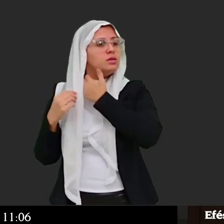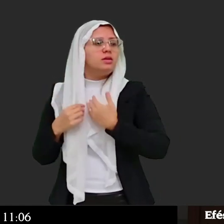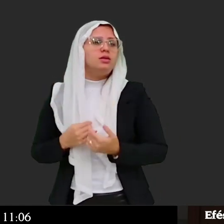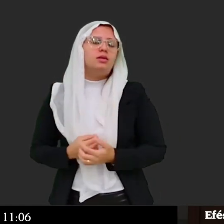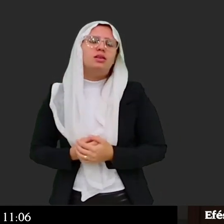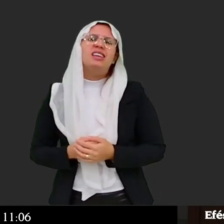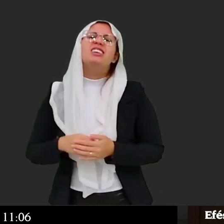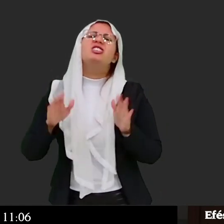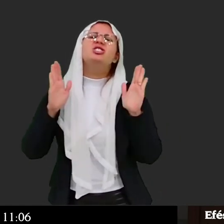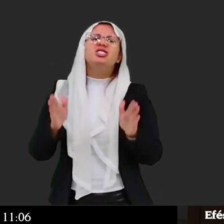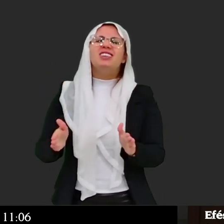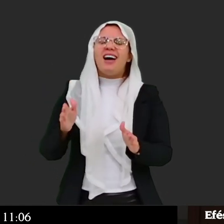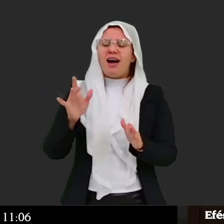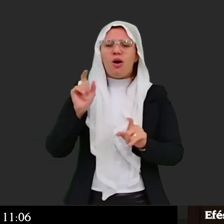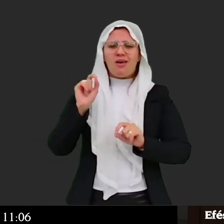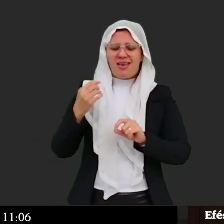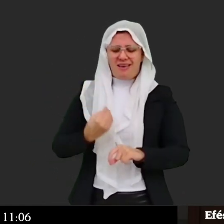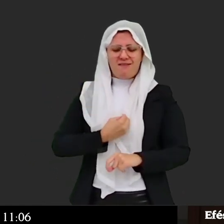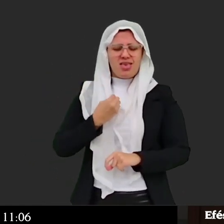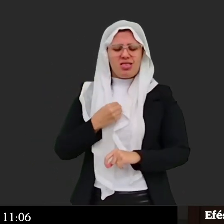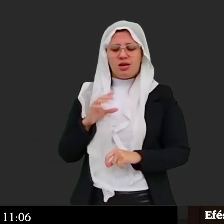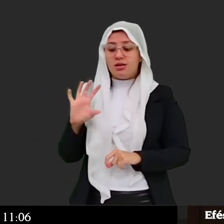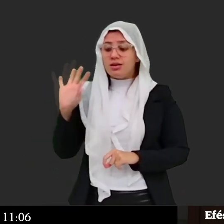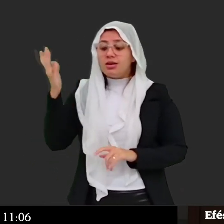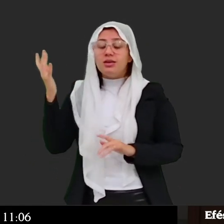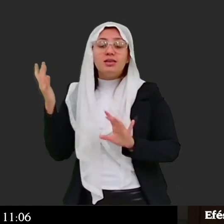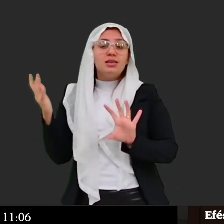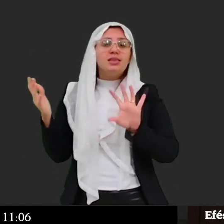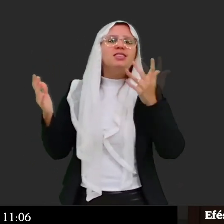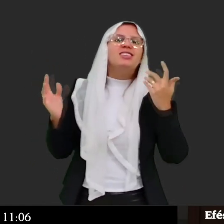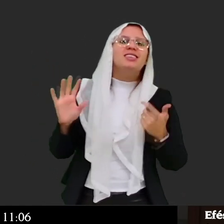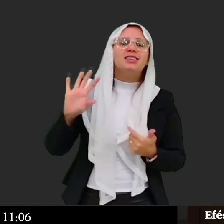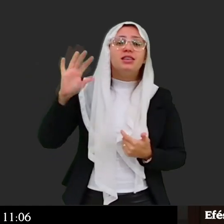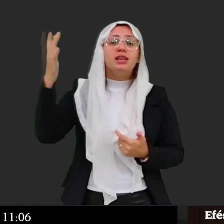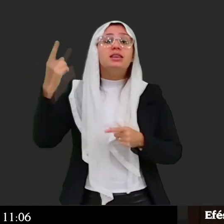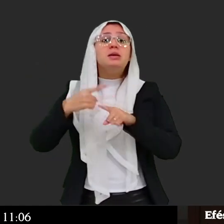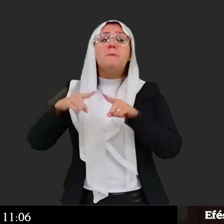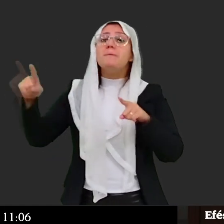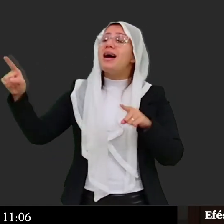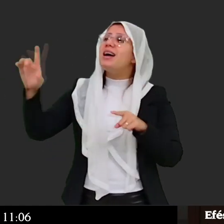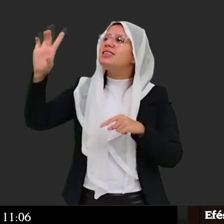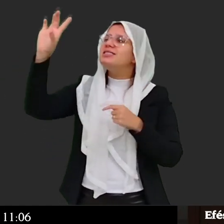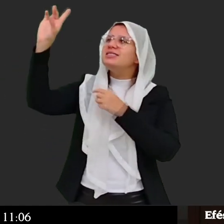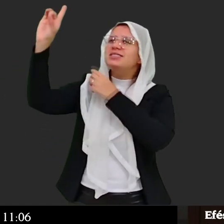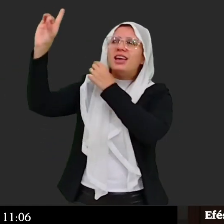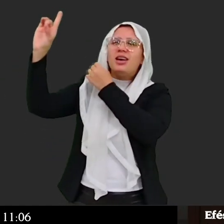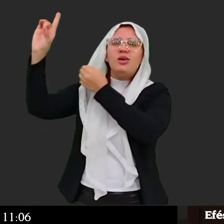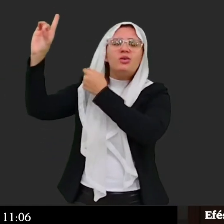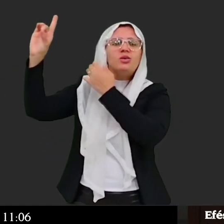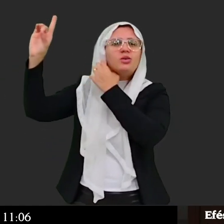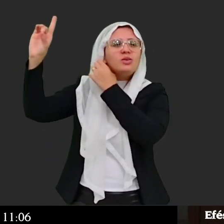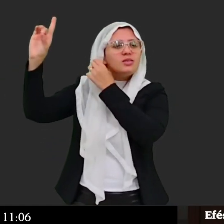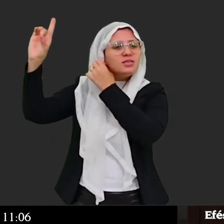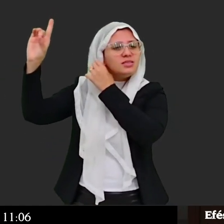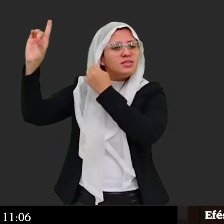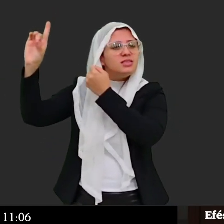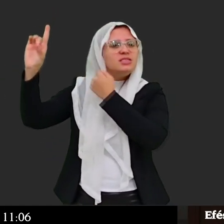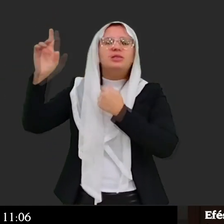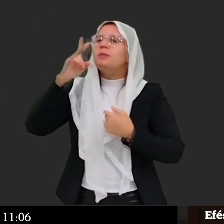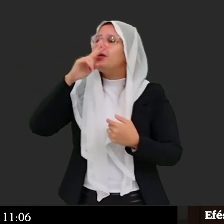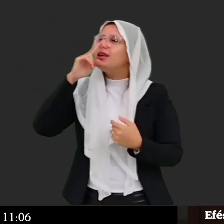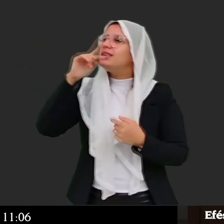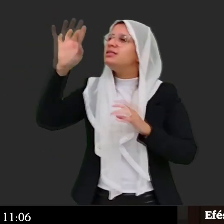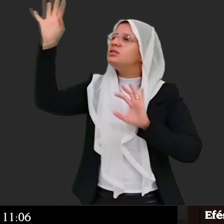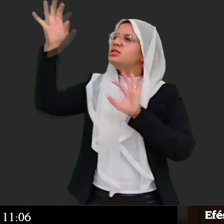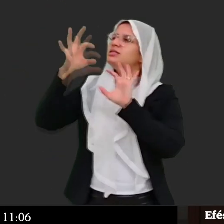tudo aquilo que sucede na nossa vida terrena, quando somos guiados pelo Espírito de Deus, são passageiras,